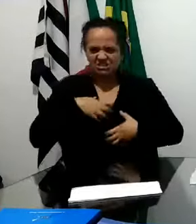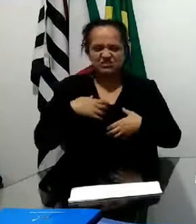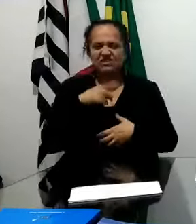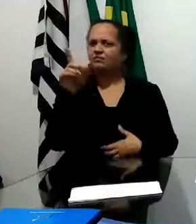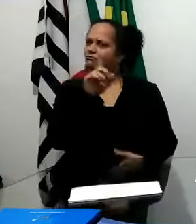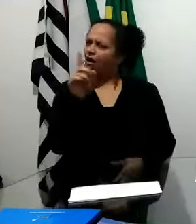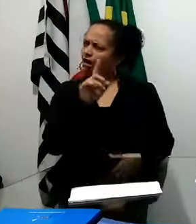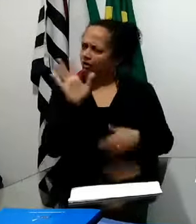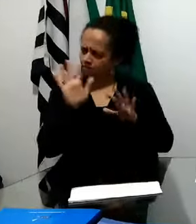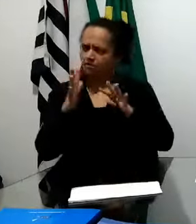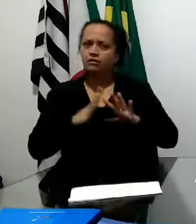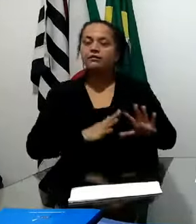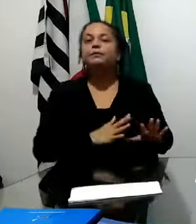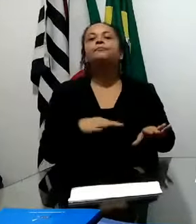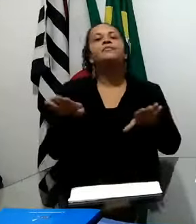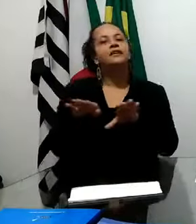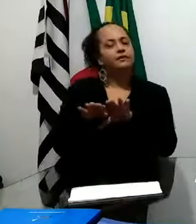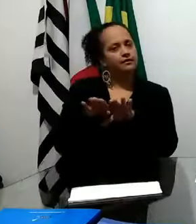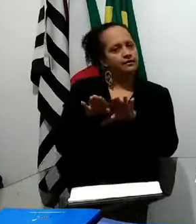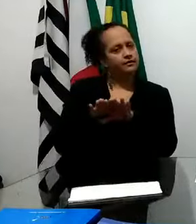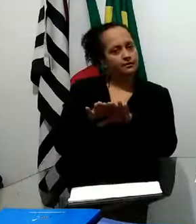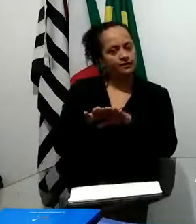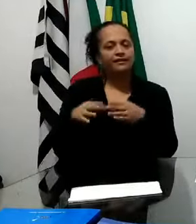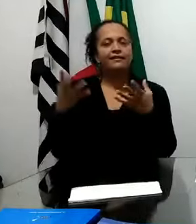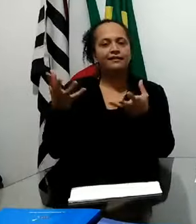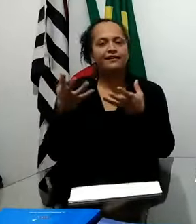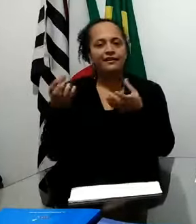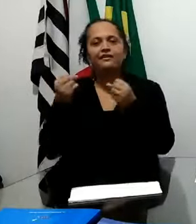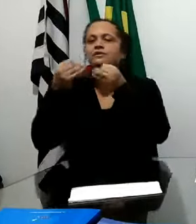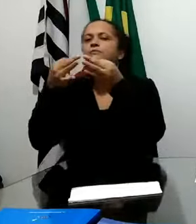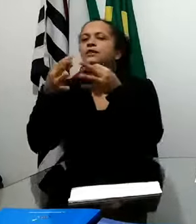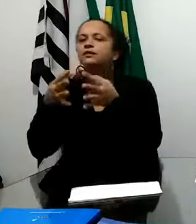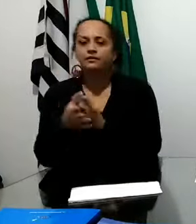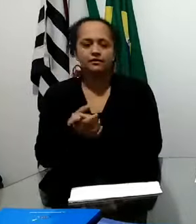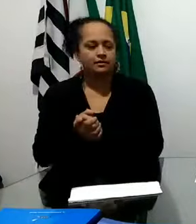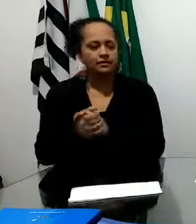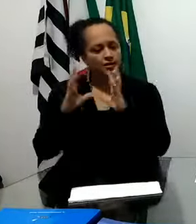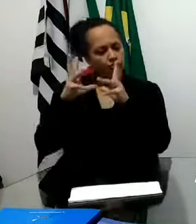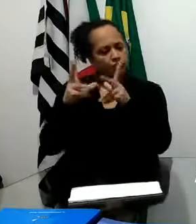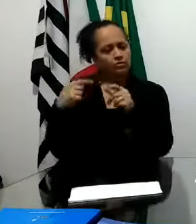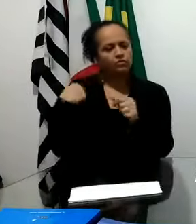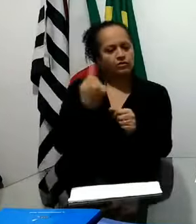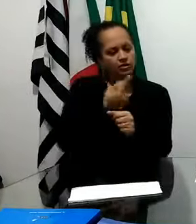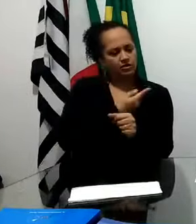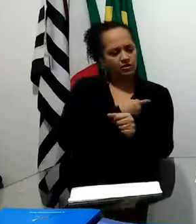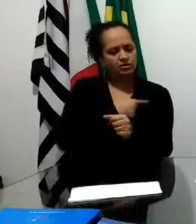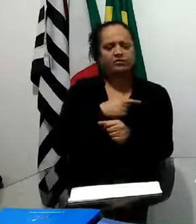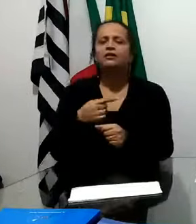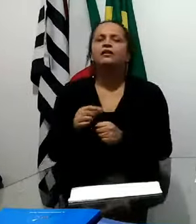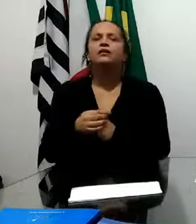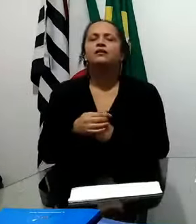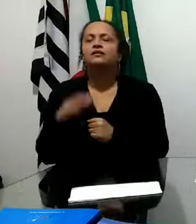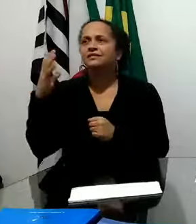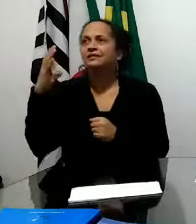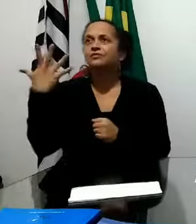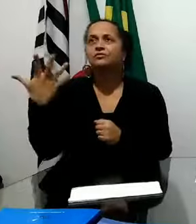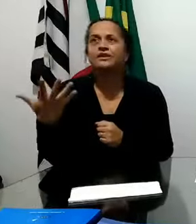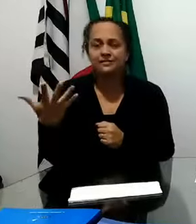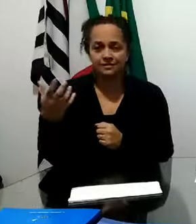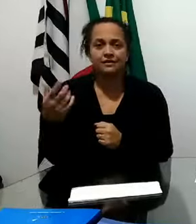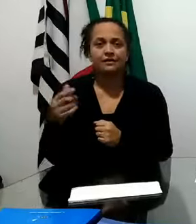pouquinho com vocês sobre uma outra coisa, né? Diante de tudo isso que a gente está passando, ou que a gente possa vir passar,